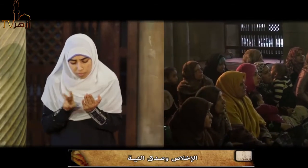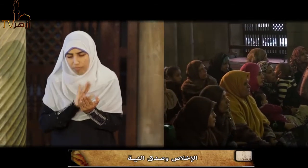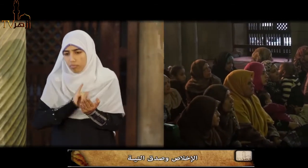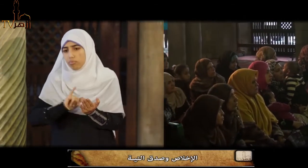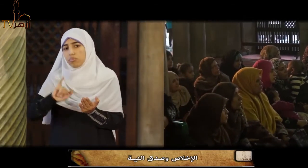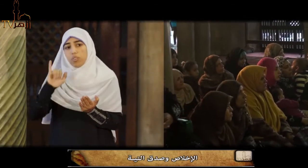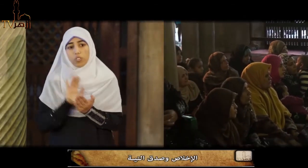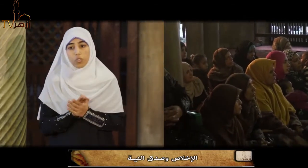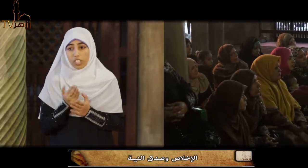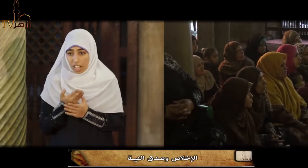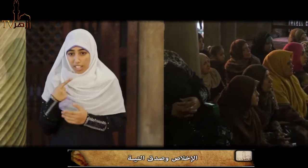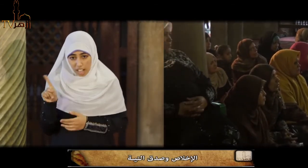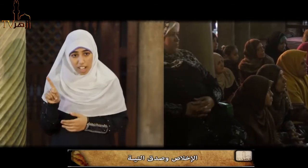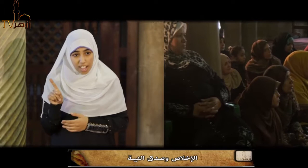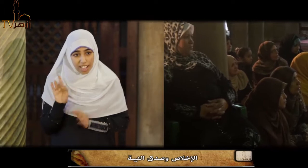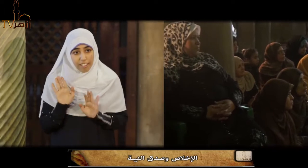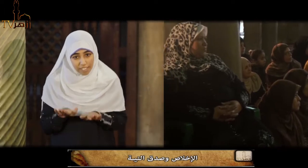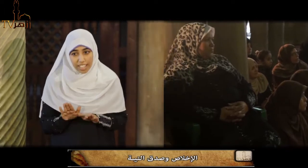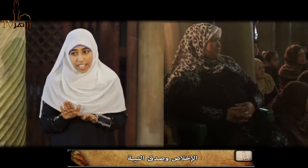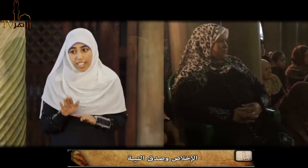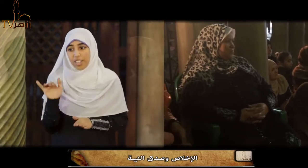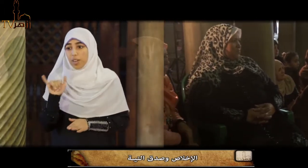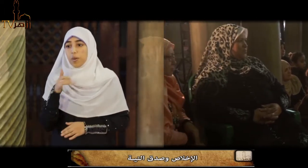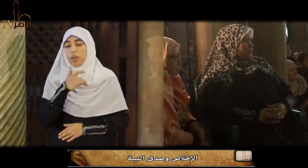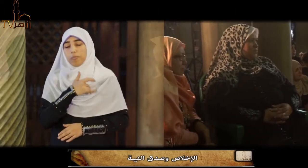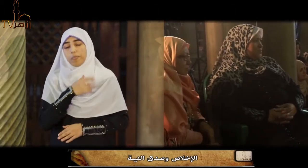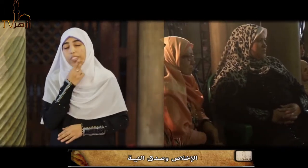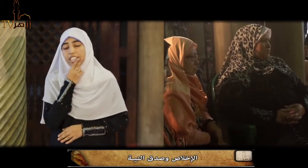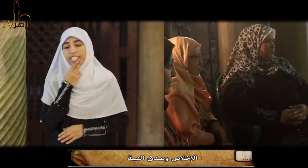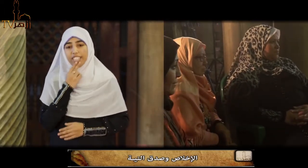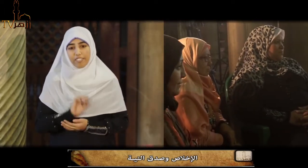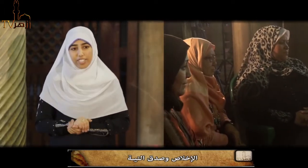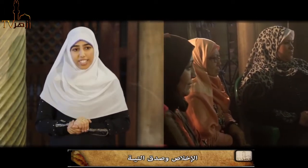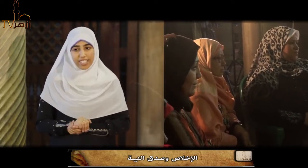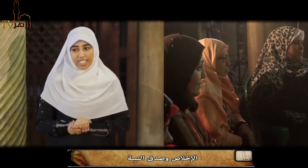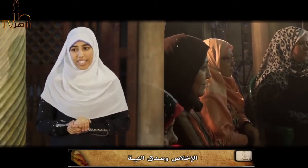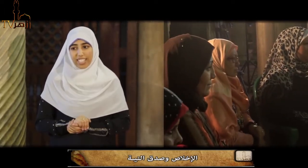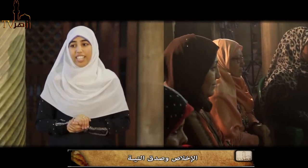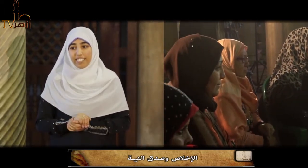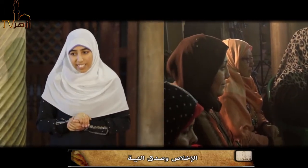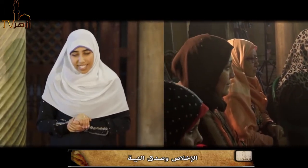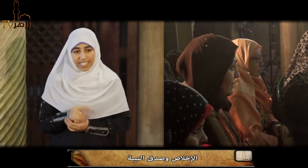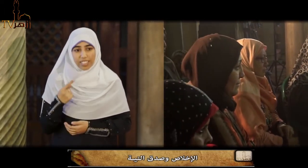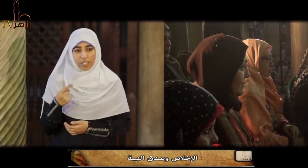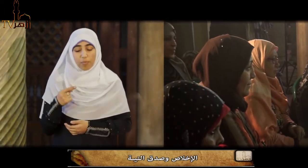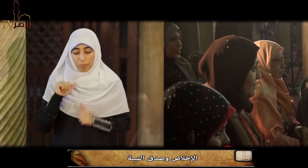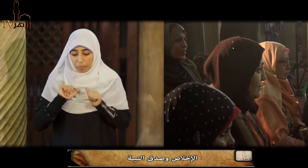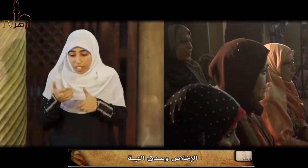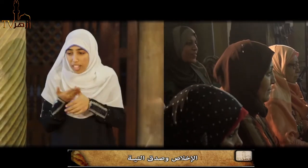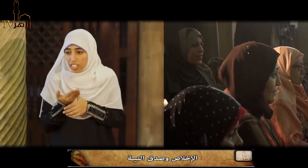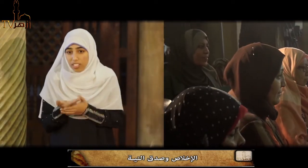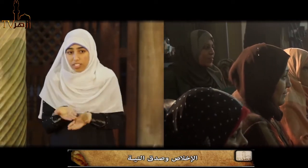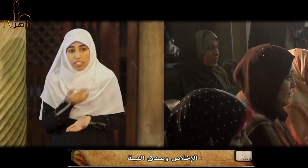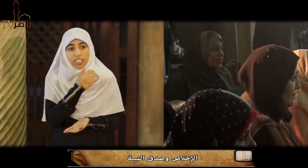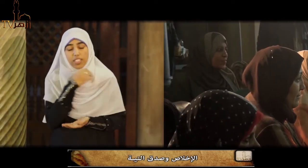لأرابط في سبيل الله، يعني في هذا المسجد، يأخذ ثوابا على